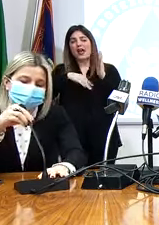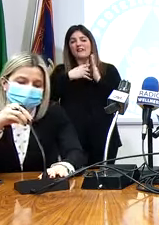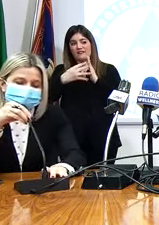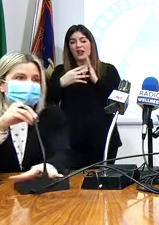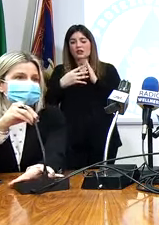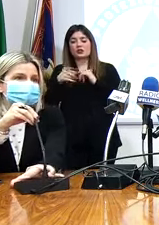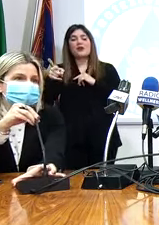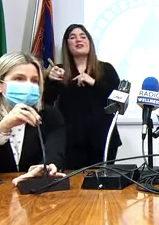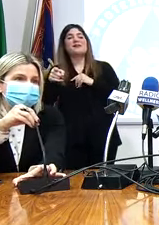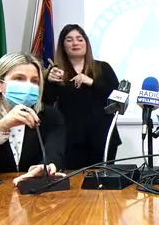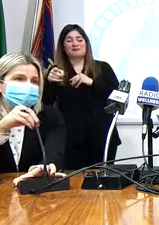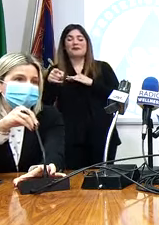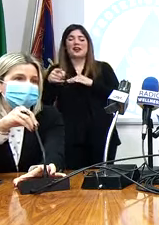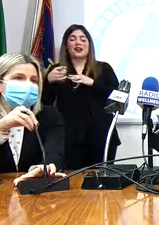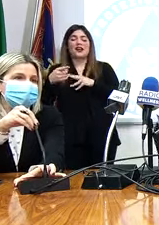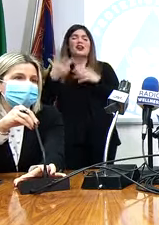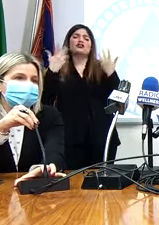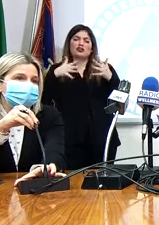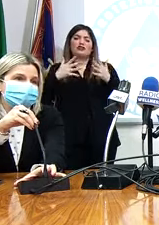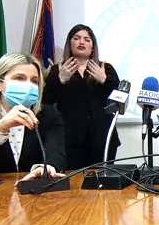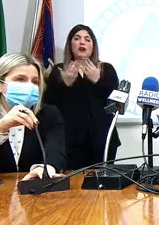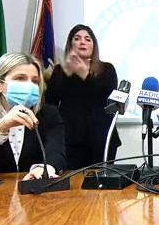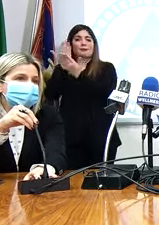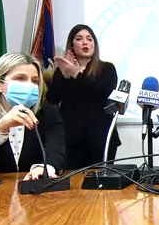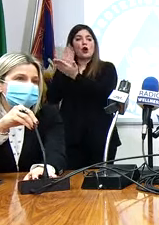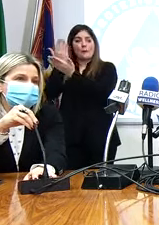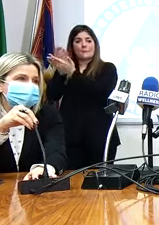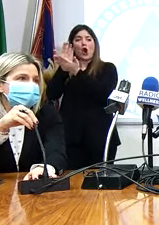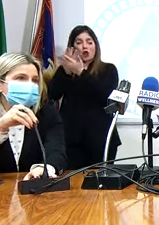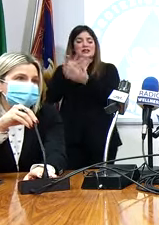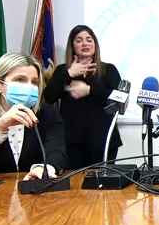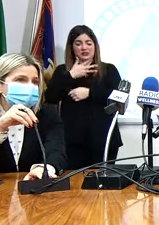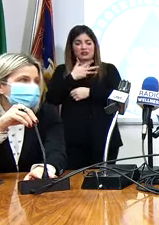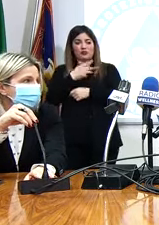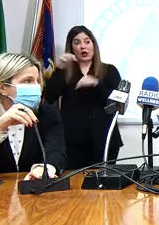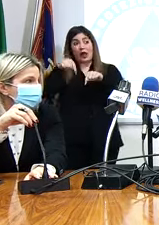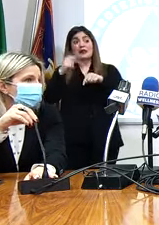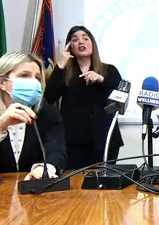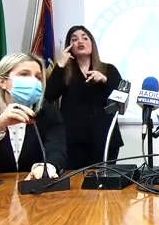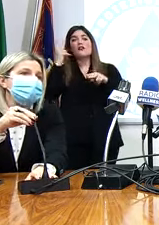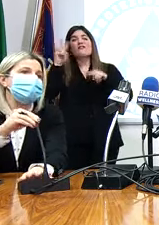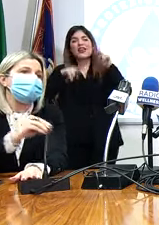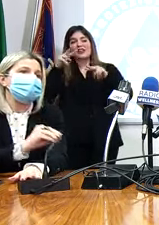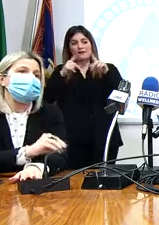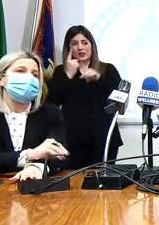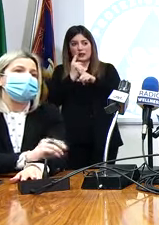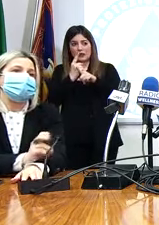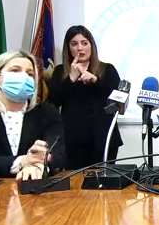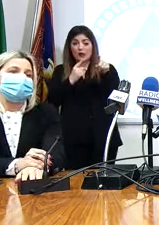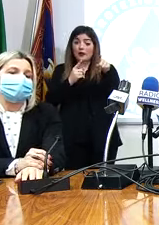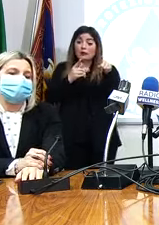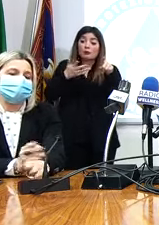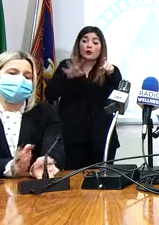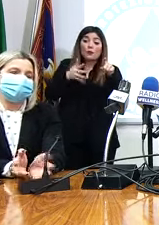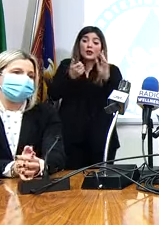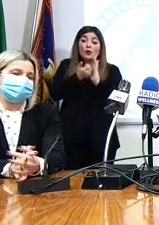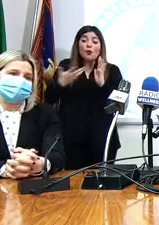Le USL hanno già mandato delle proposte, la nostra prevenzione li sta vagliando uno a uno. E più o meno quanti sono, si sa?